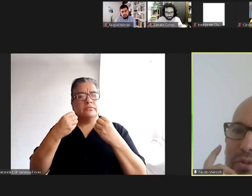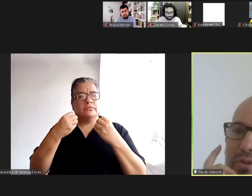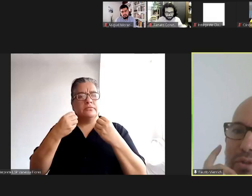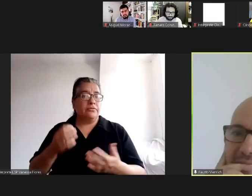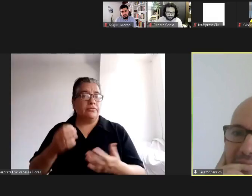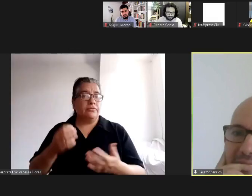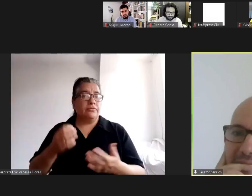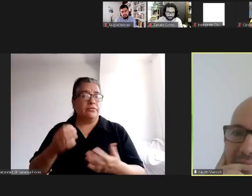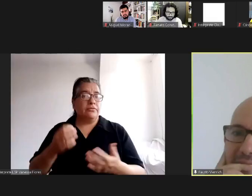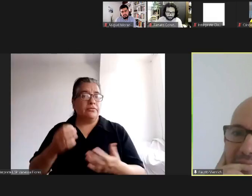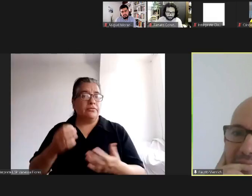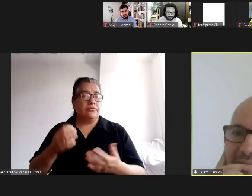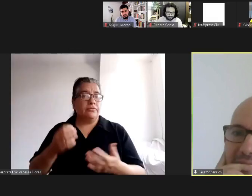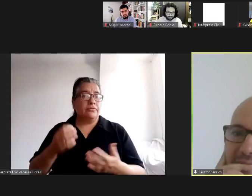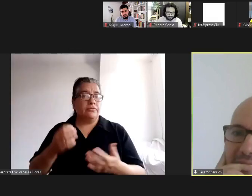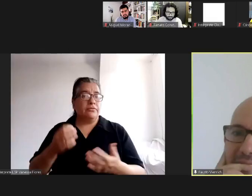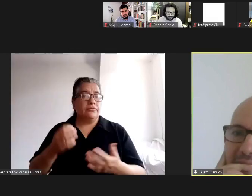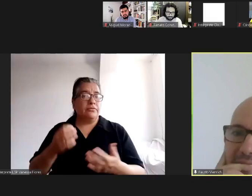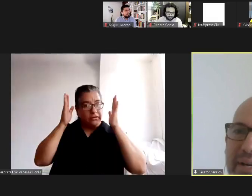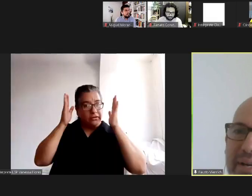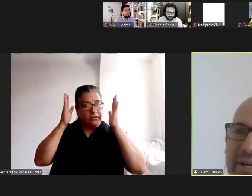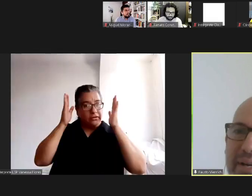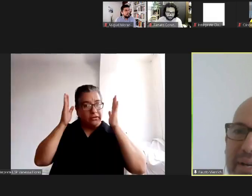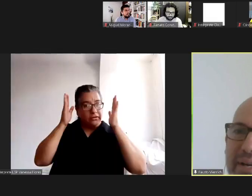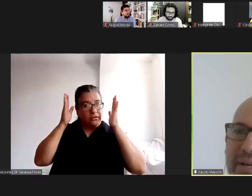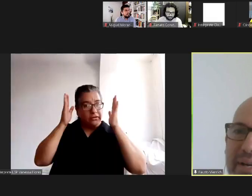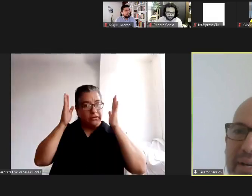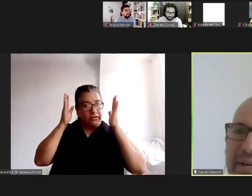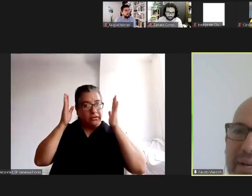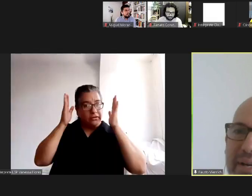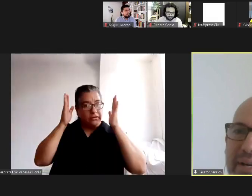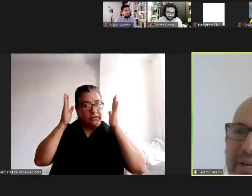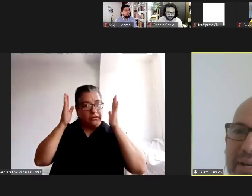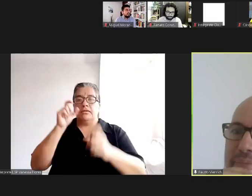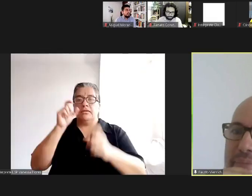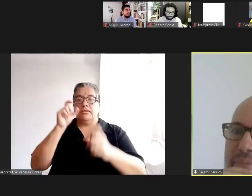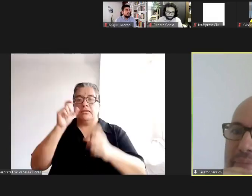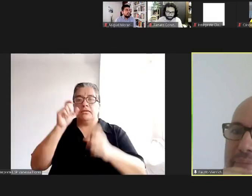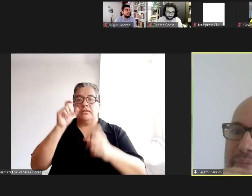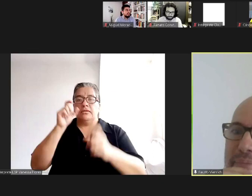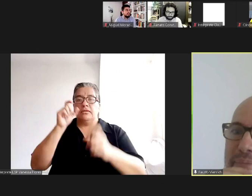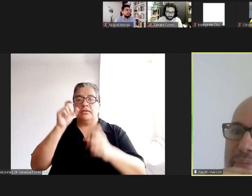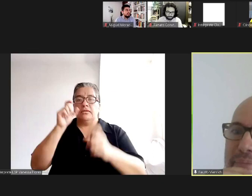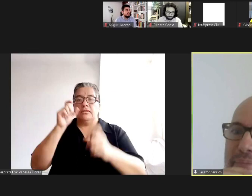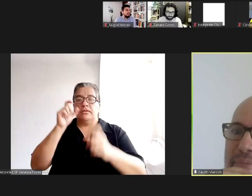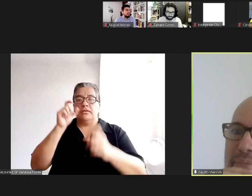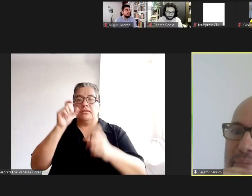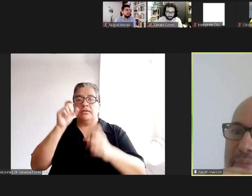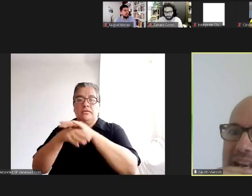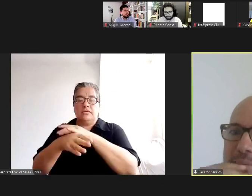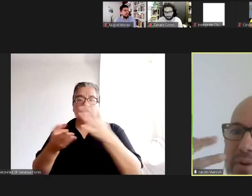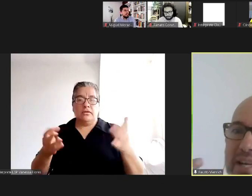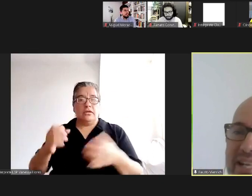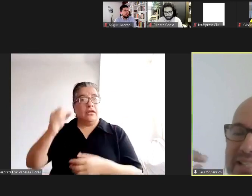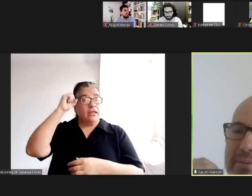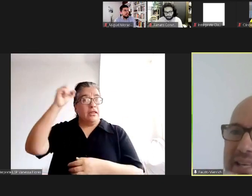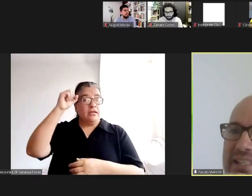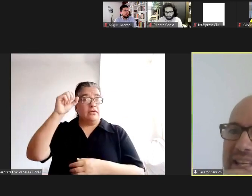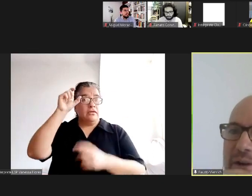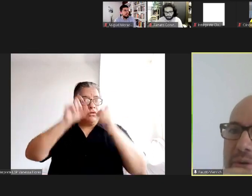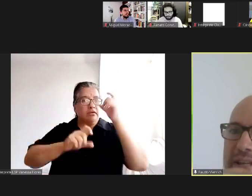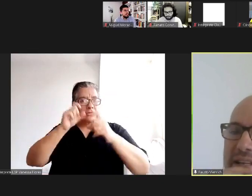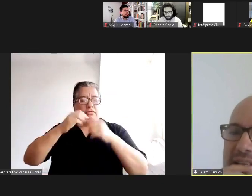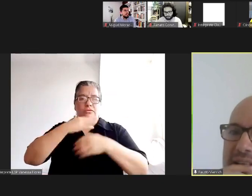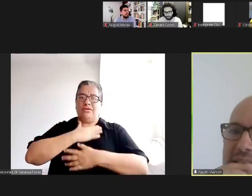humanos, el derecho de la accesibilidad, pero por otra parte también el derecho a que las personas puedan disfrutar de la labor creativa